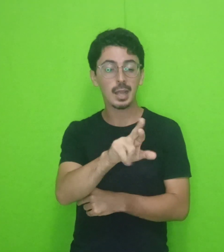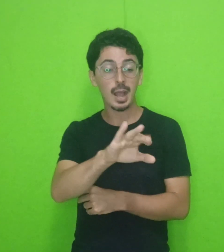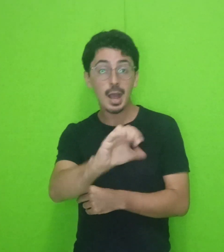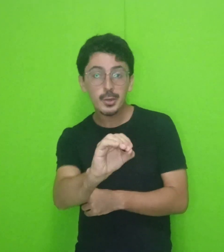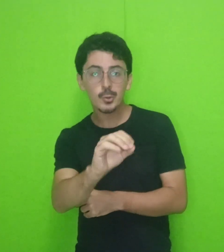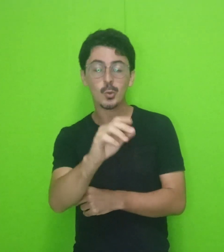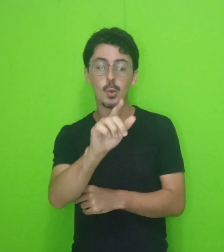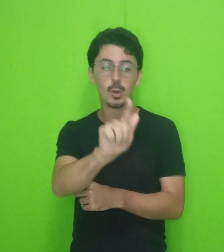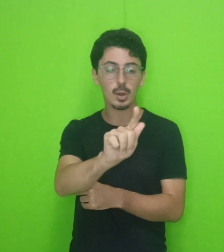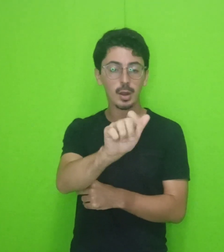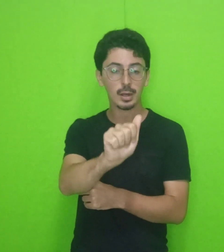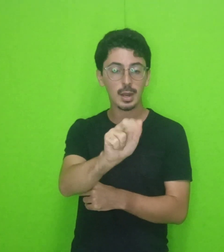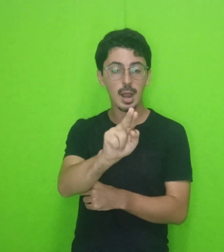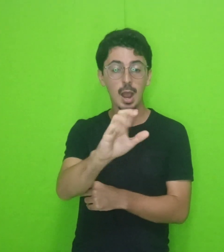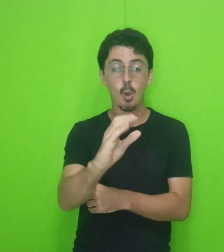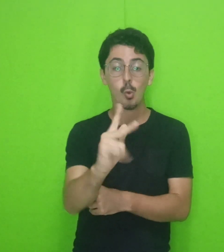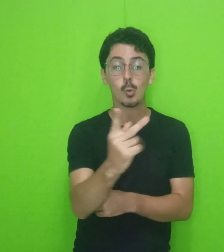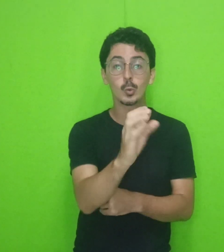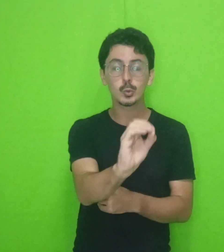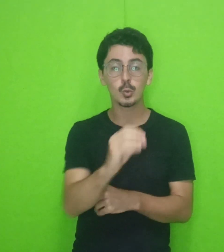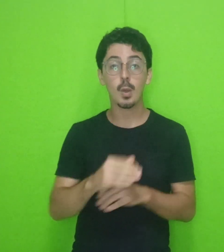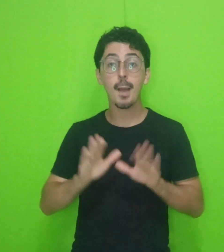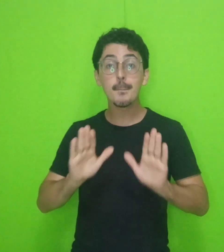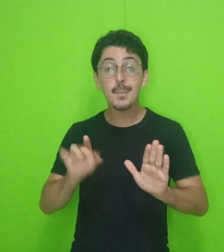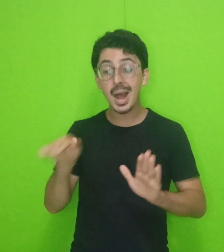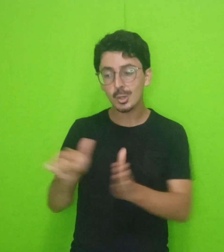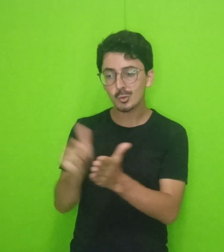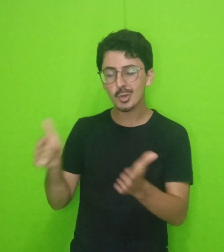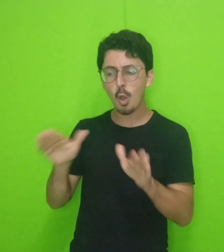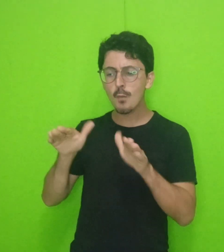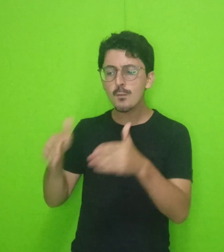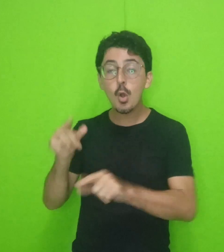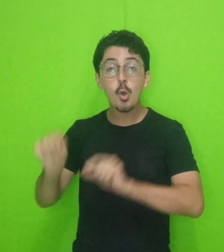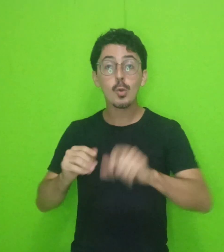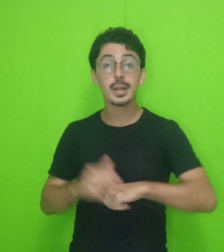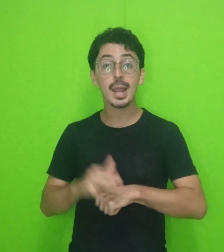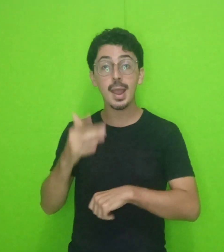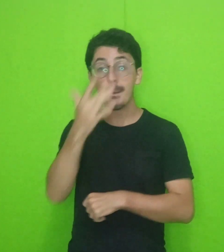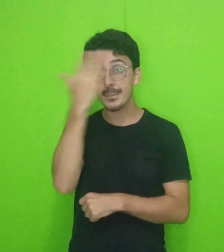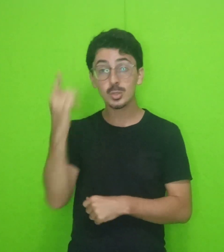mas dirigido a um público de maior poder aquisitivo.